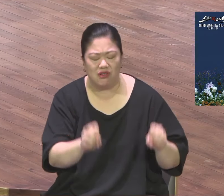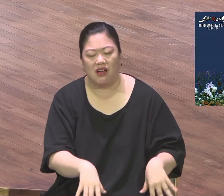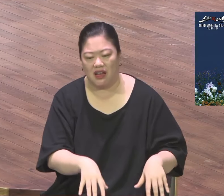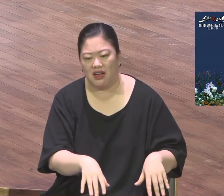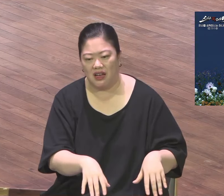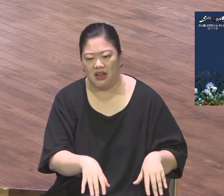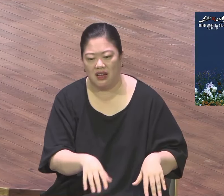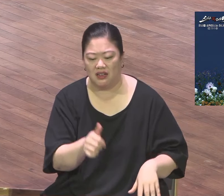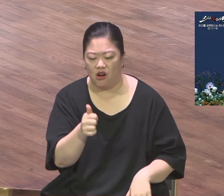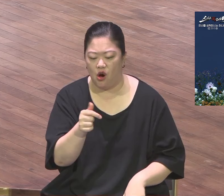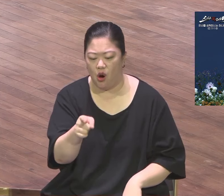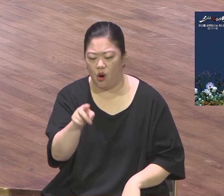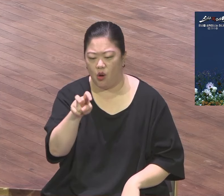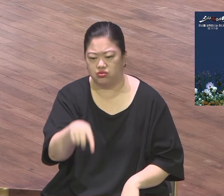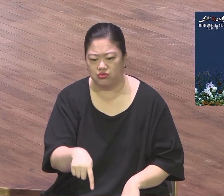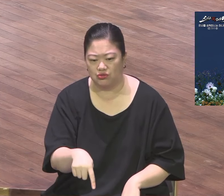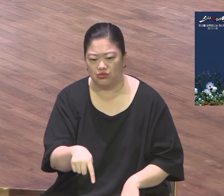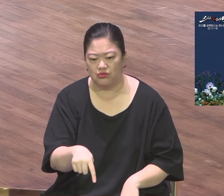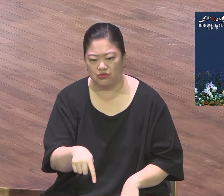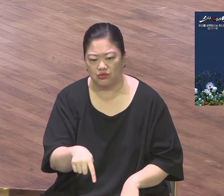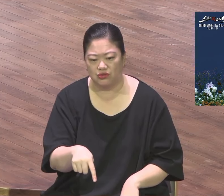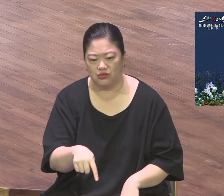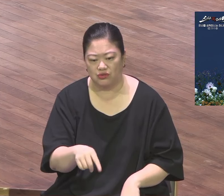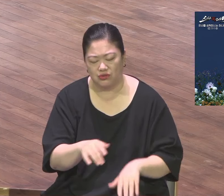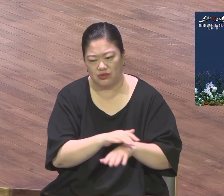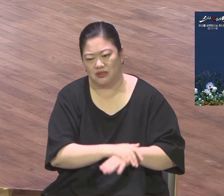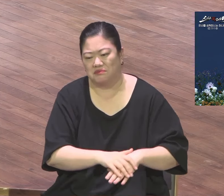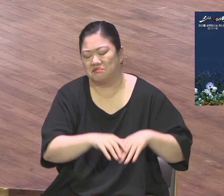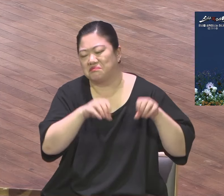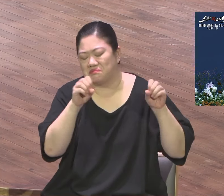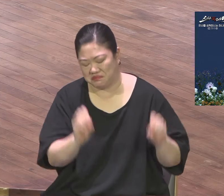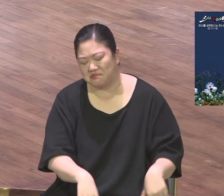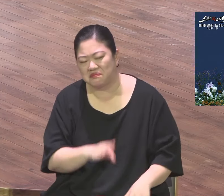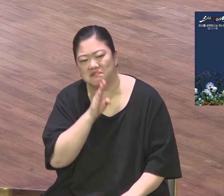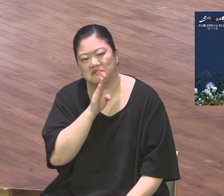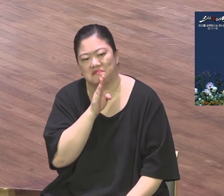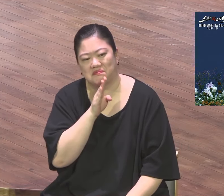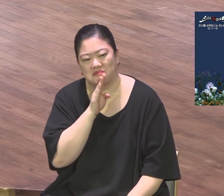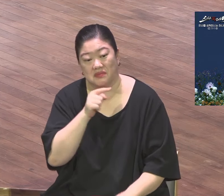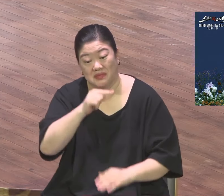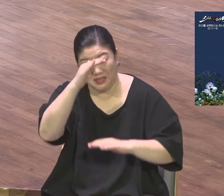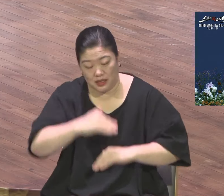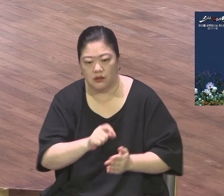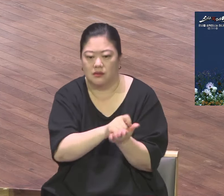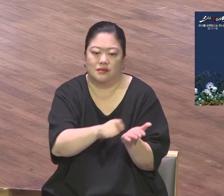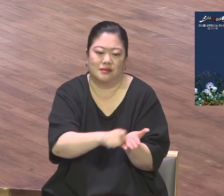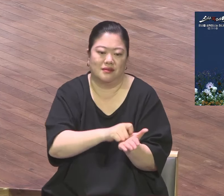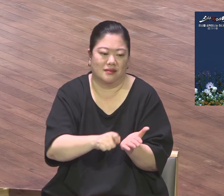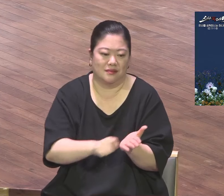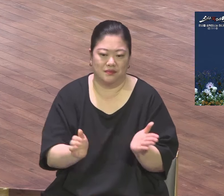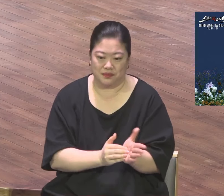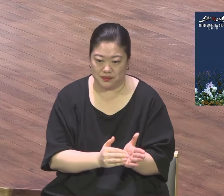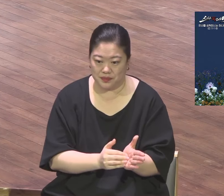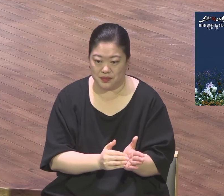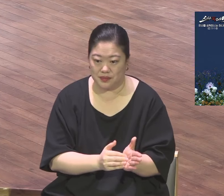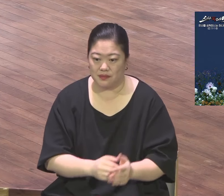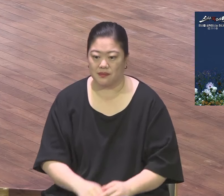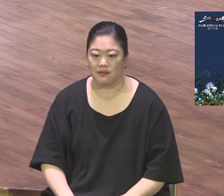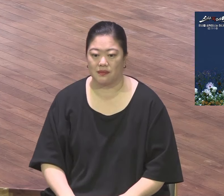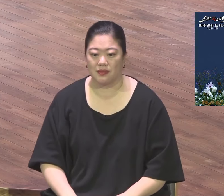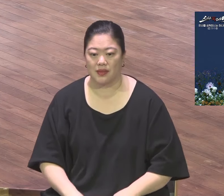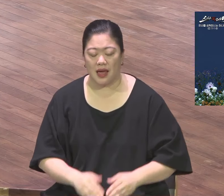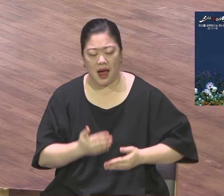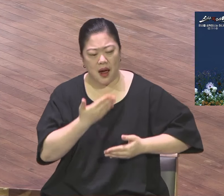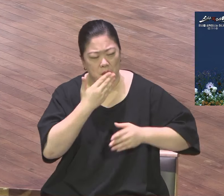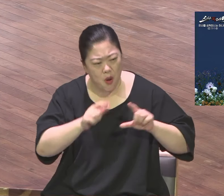인생 허무를 다루고 있어요. 해 아래서 삶이 전부라고 하면 괴로울 뿐만 아니라 아무런